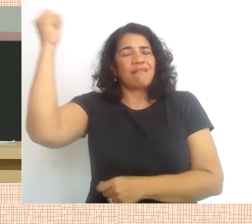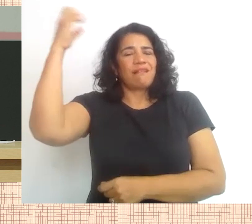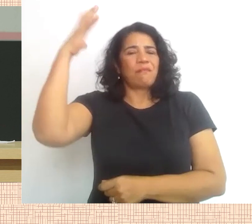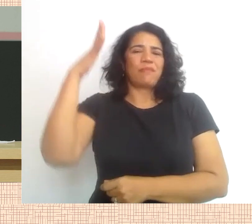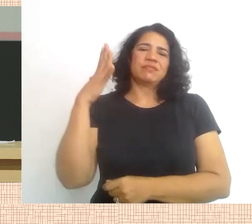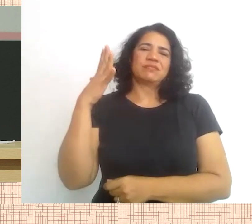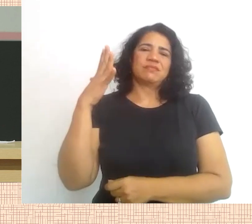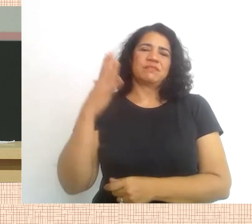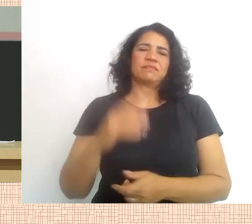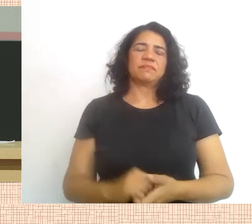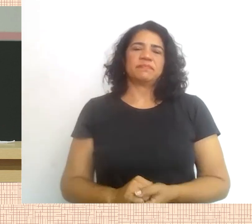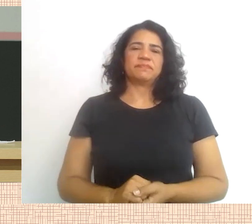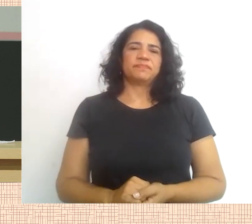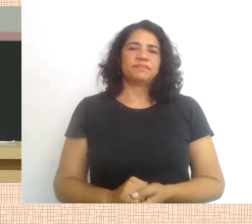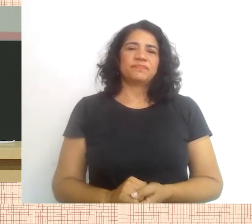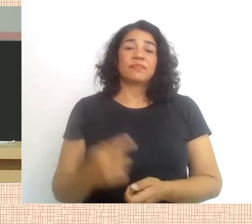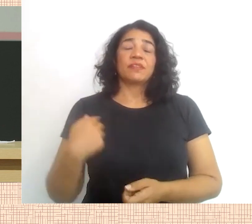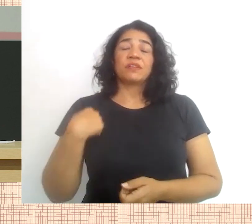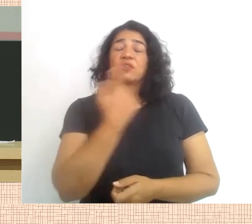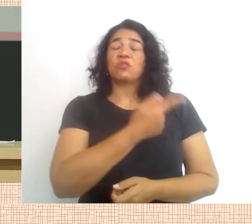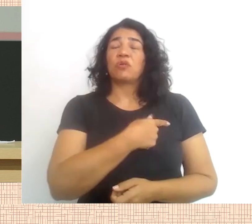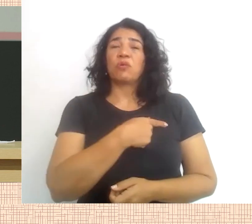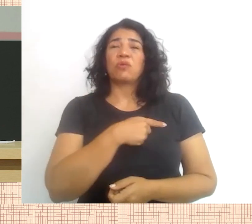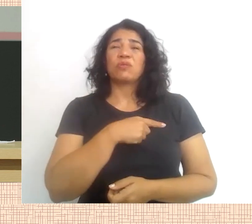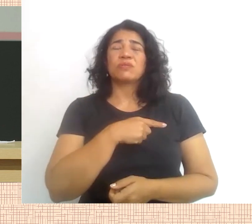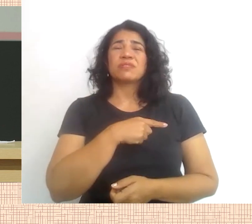coisa espiritual.